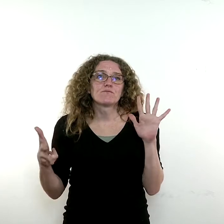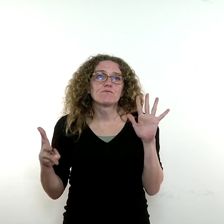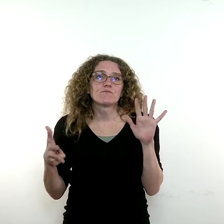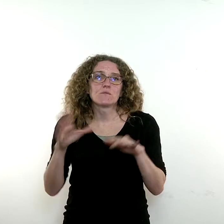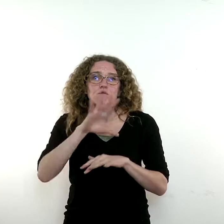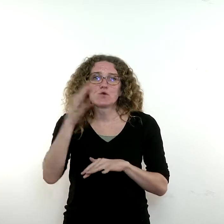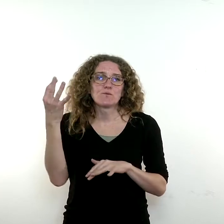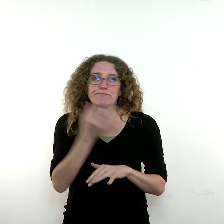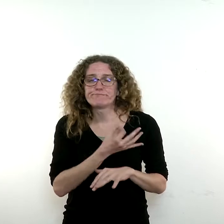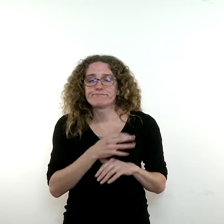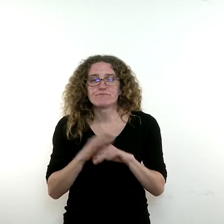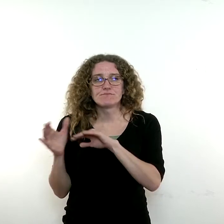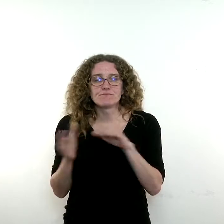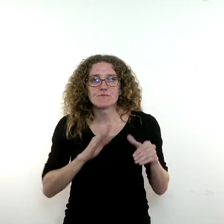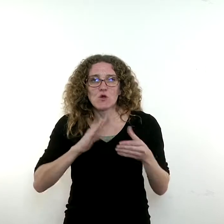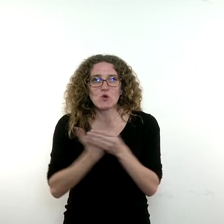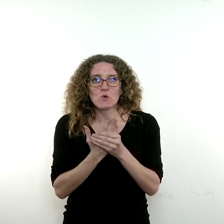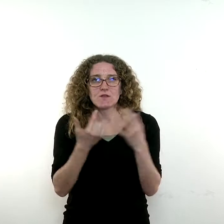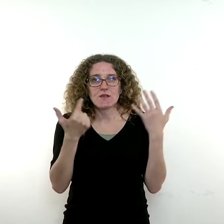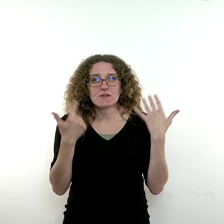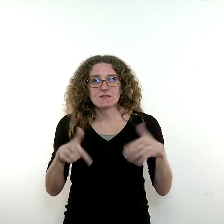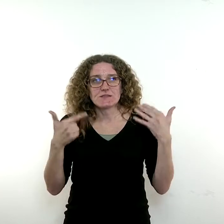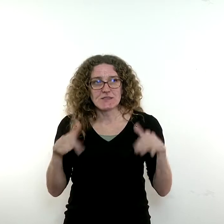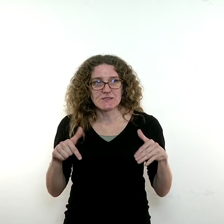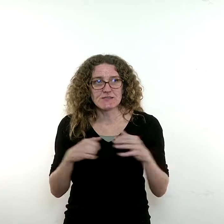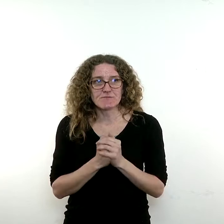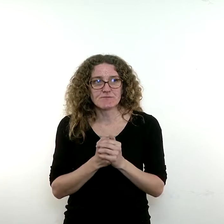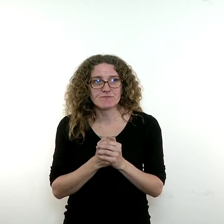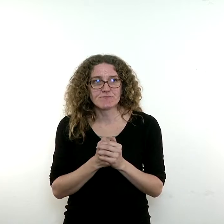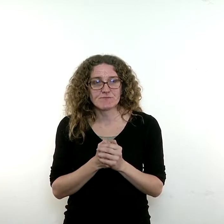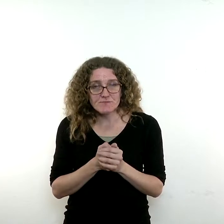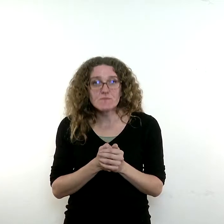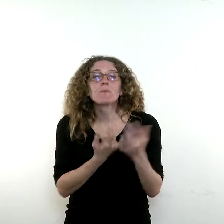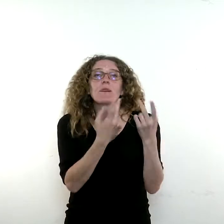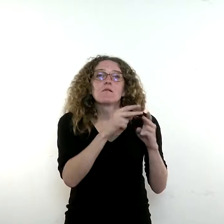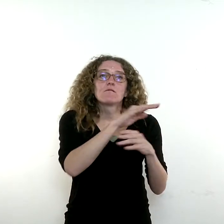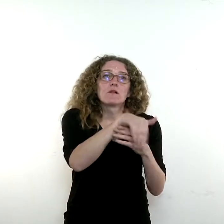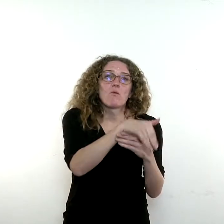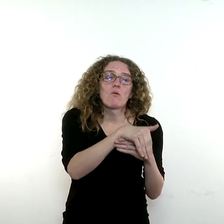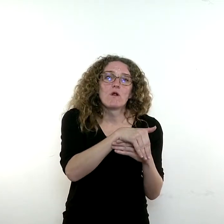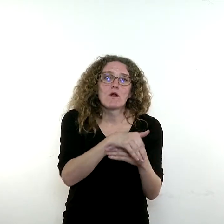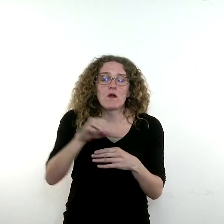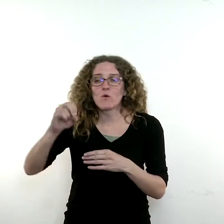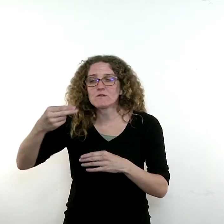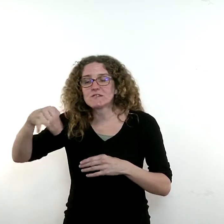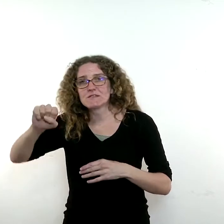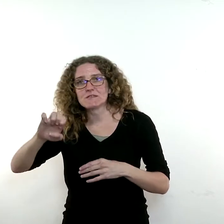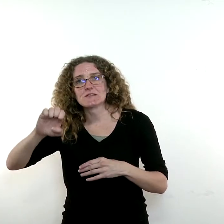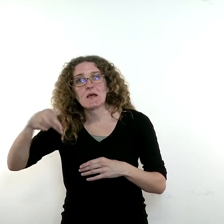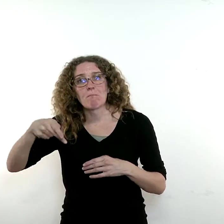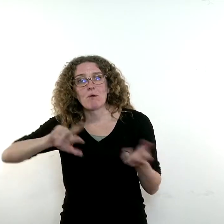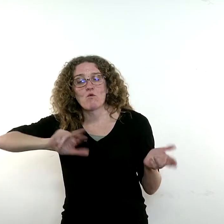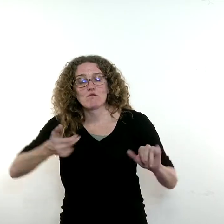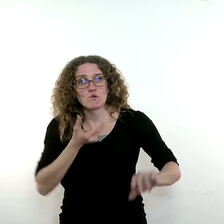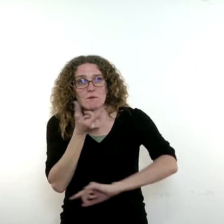Adopté à l'unanimité. Affaire 17, convention de partenariat Ville de Montpellier ONICEP. Qui demande des précisions